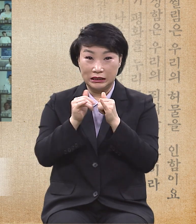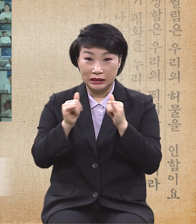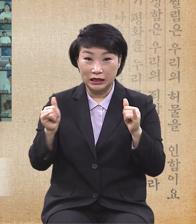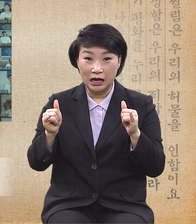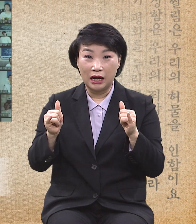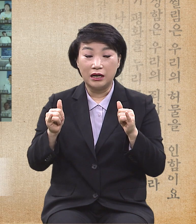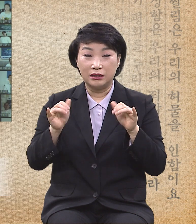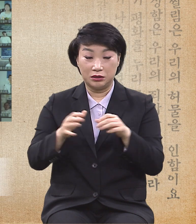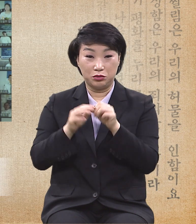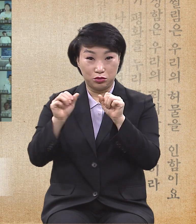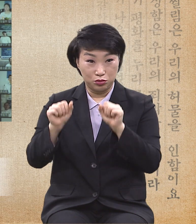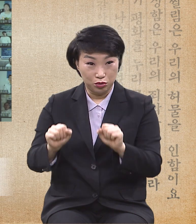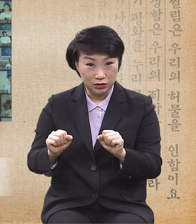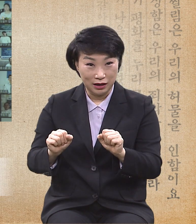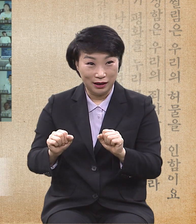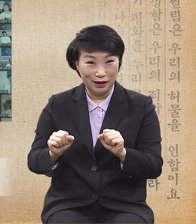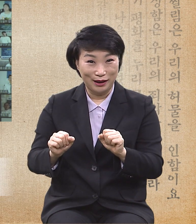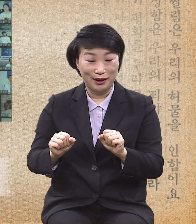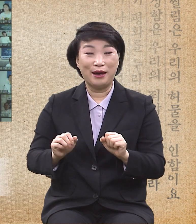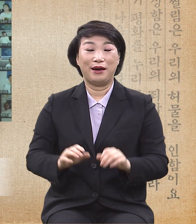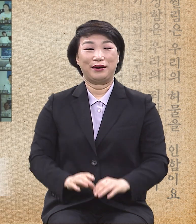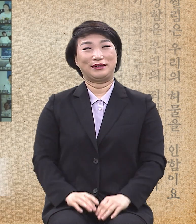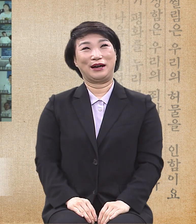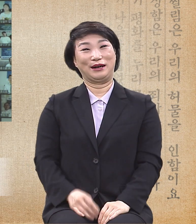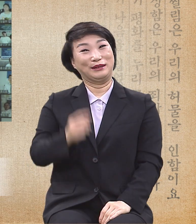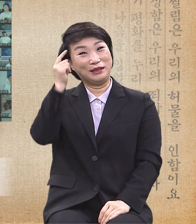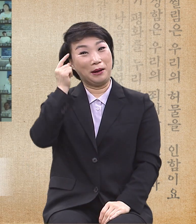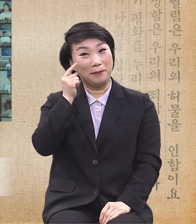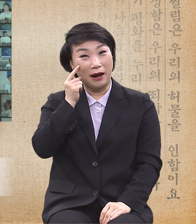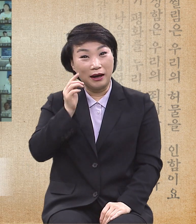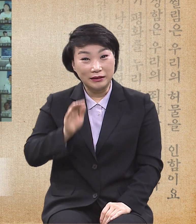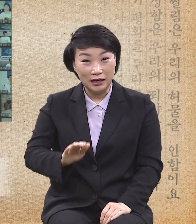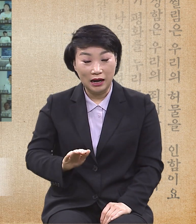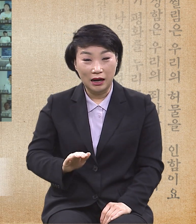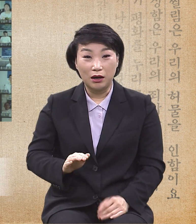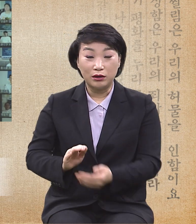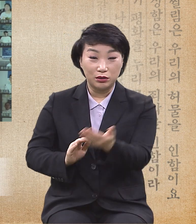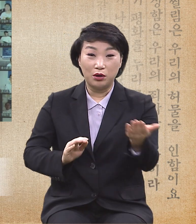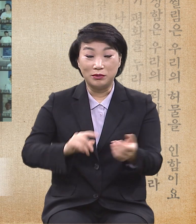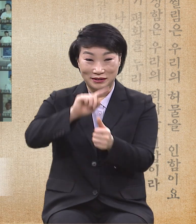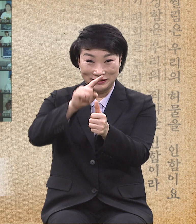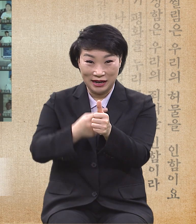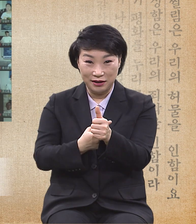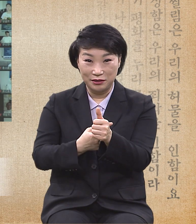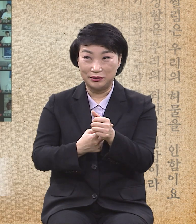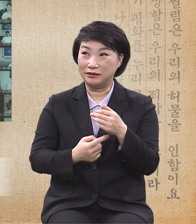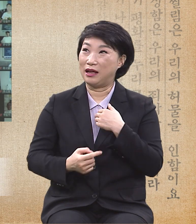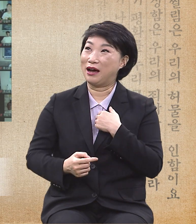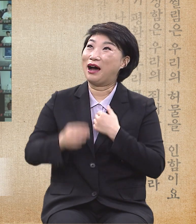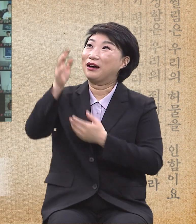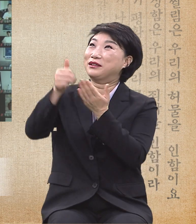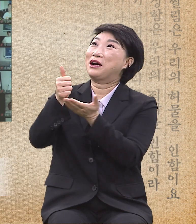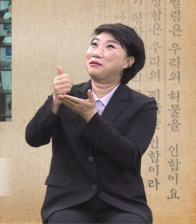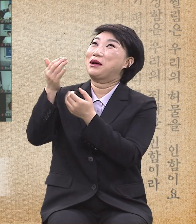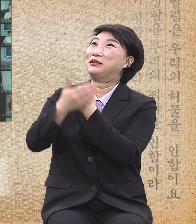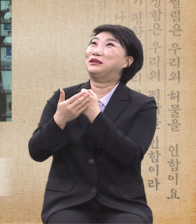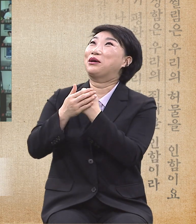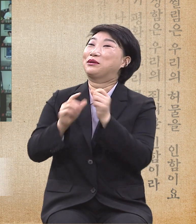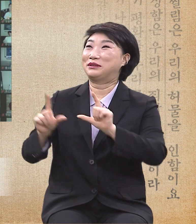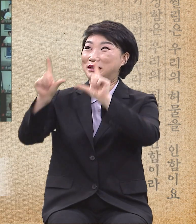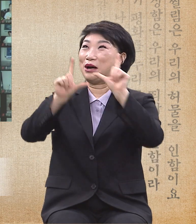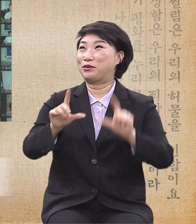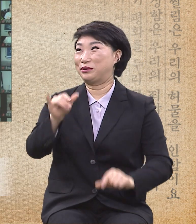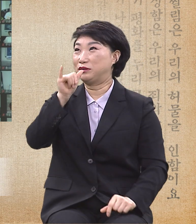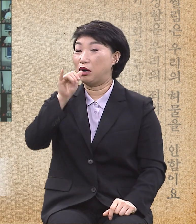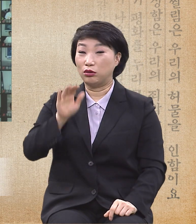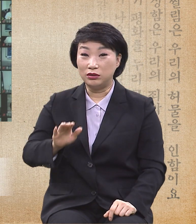인간의 존재다라고 말할 때, 당연히 내가 하나님의 은혜로 살아.